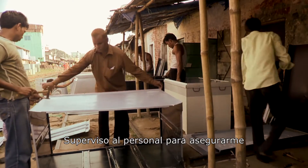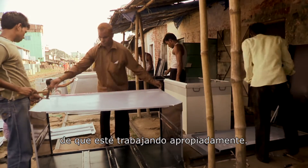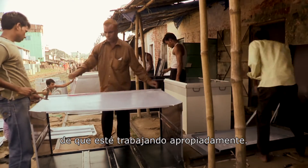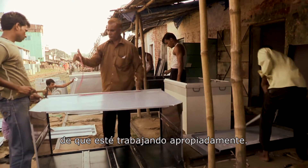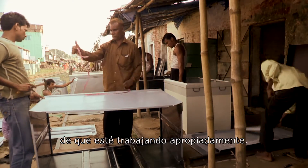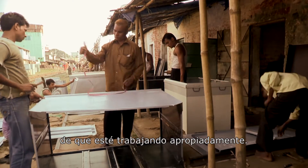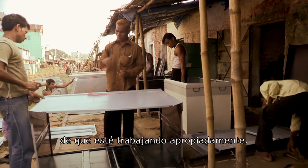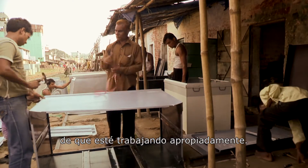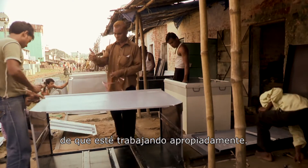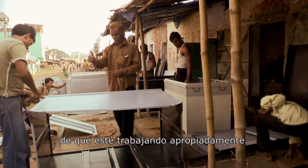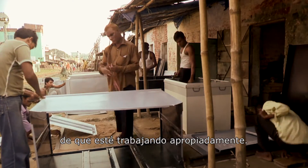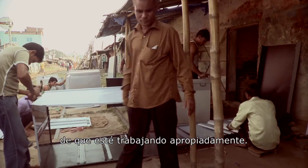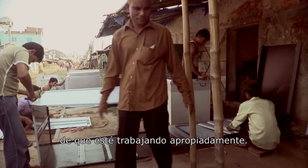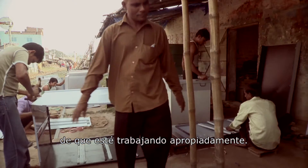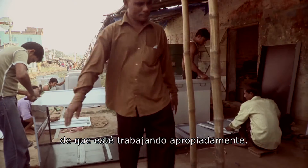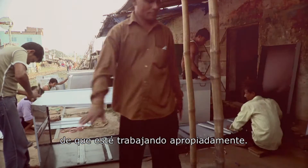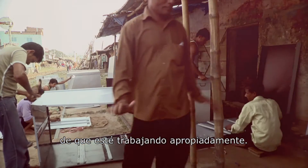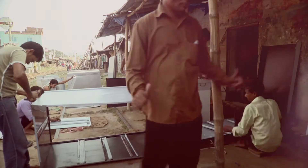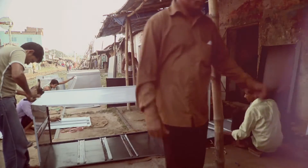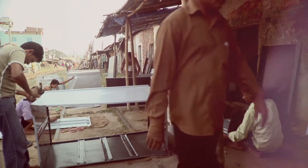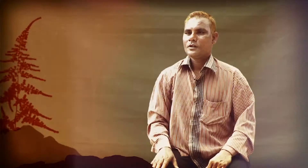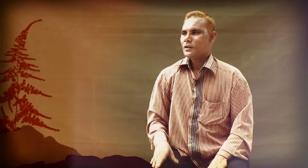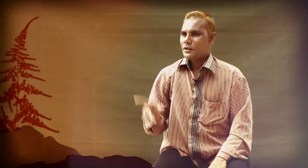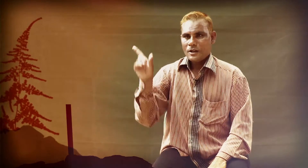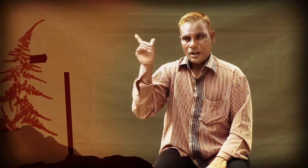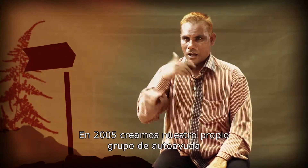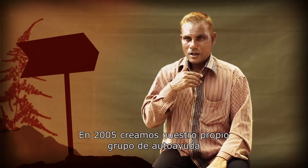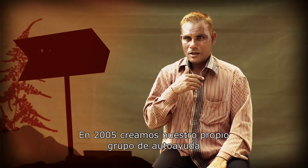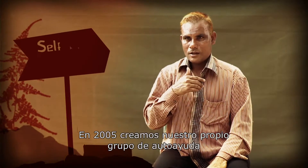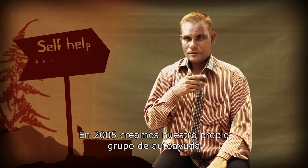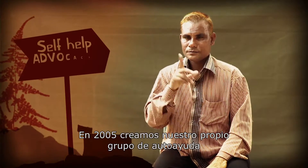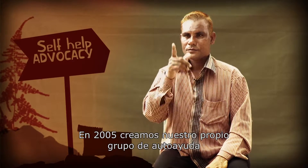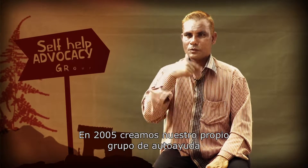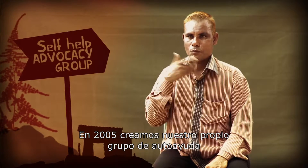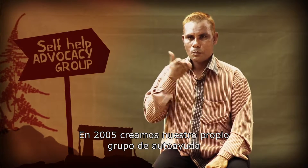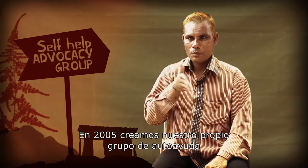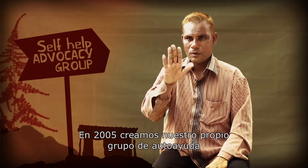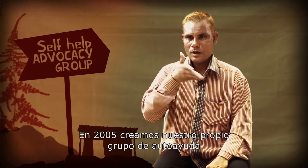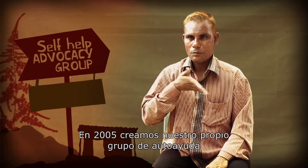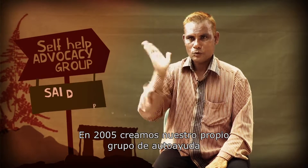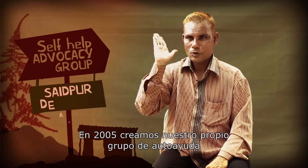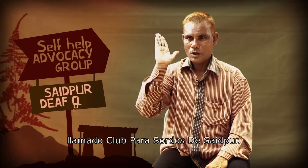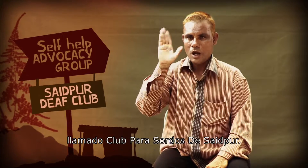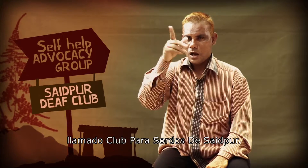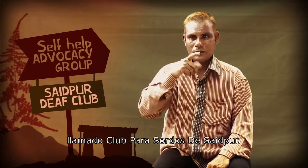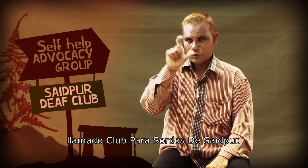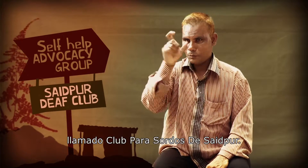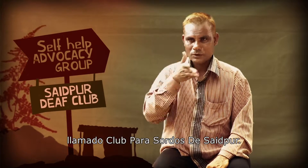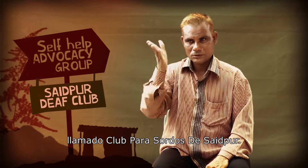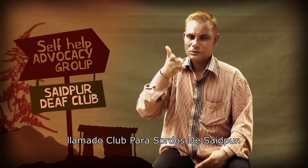de que esté trabajando apropiadamente. En 2005 creamos nuestro propio grupo de autoayuda llamado Club para Sordos